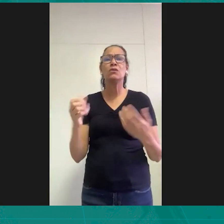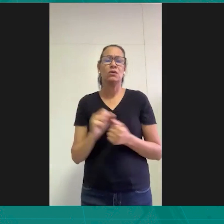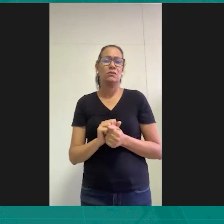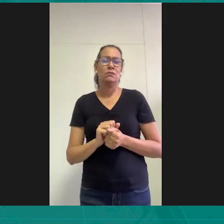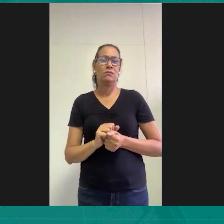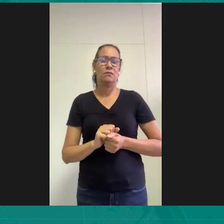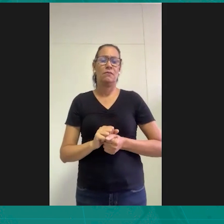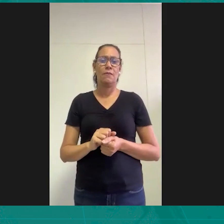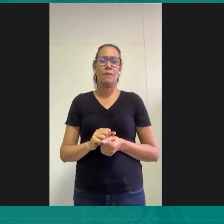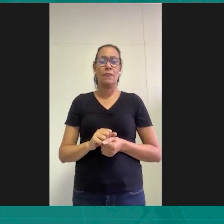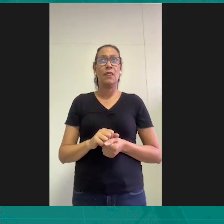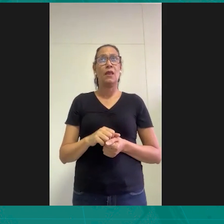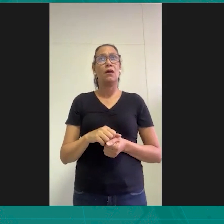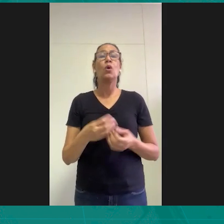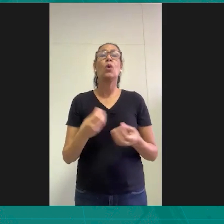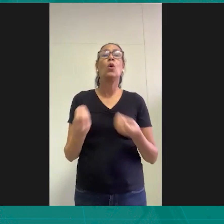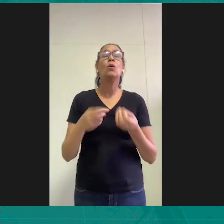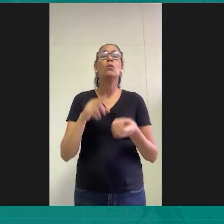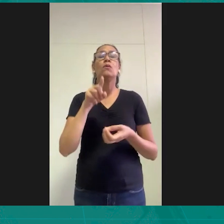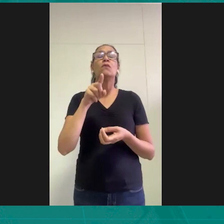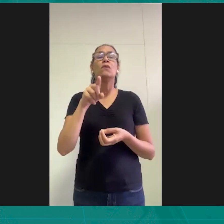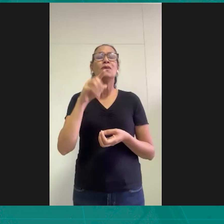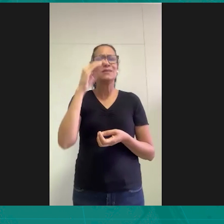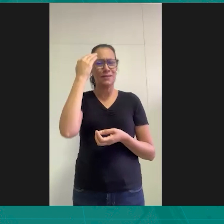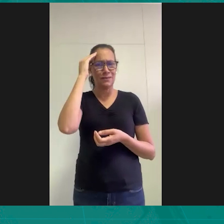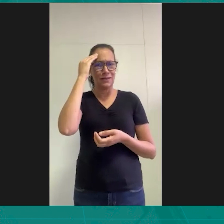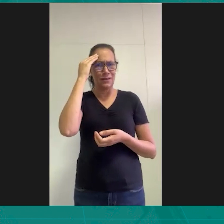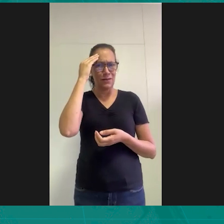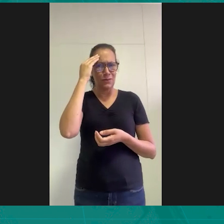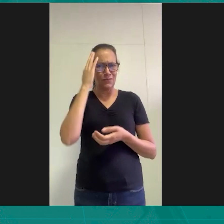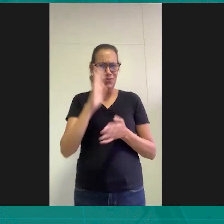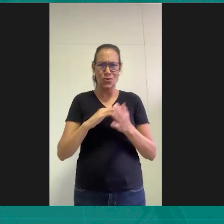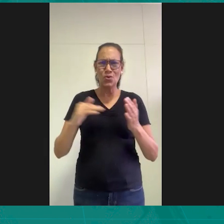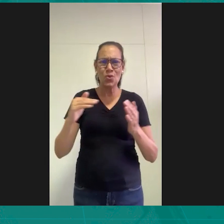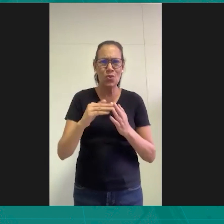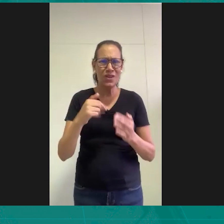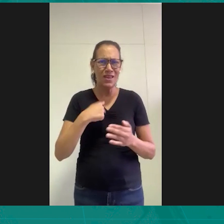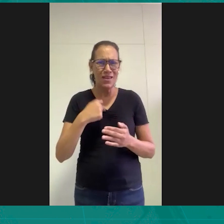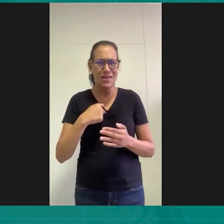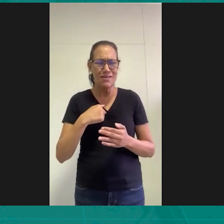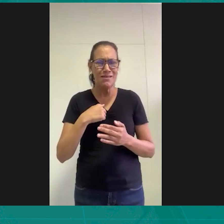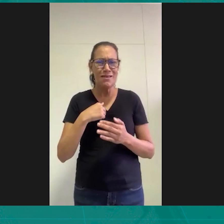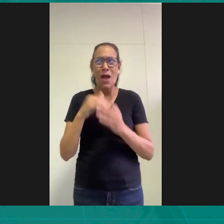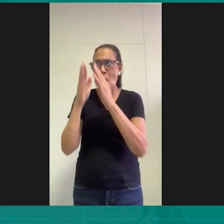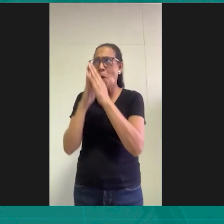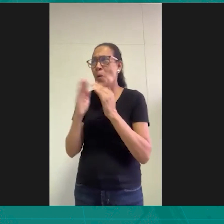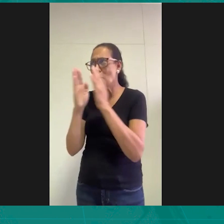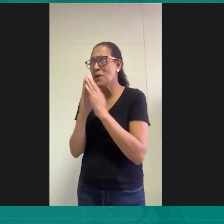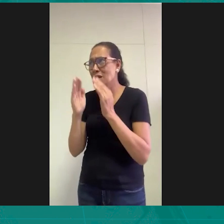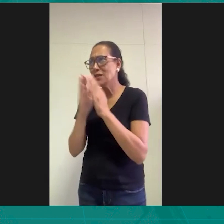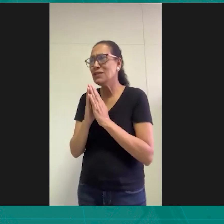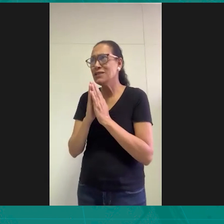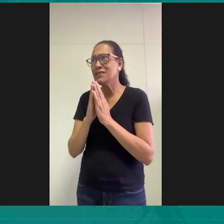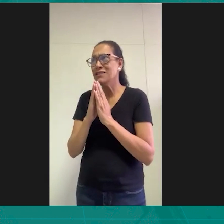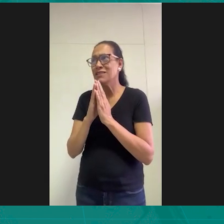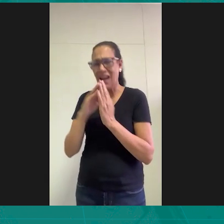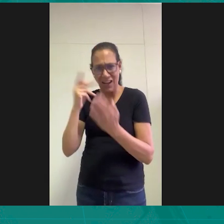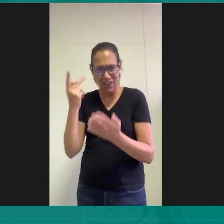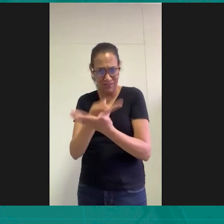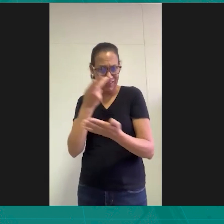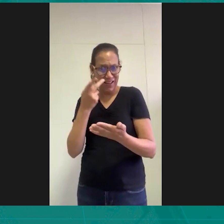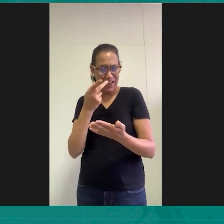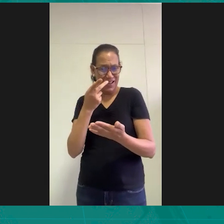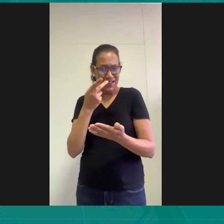não? Como é? Tudo que eu pedir vai ser feito, né? Irmãos, é o seguinte, quando você está